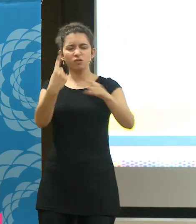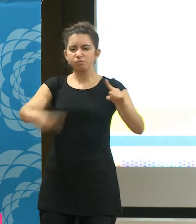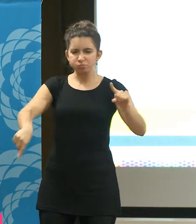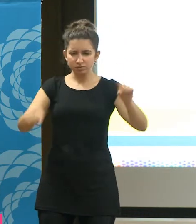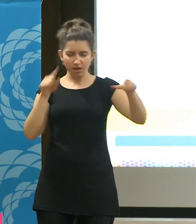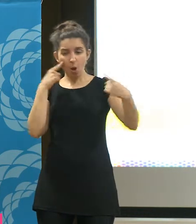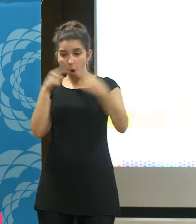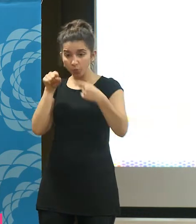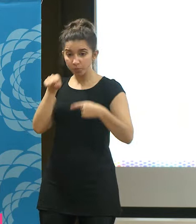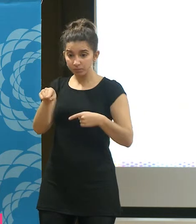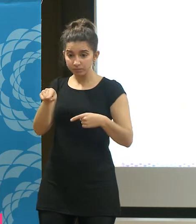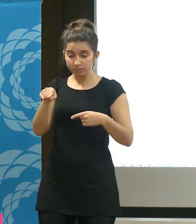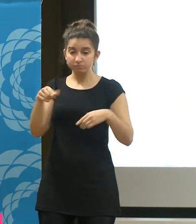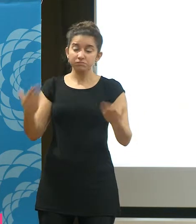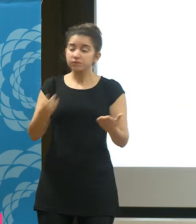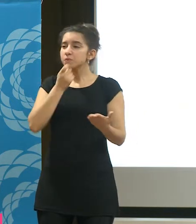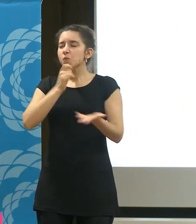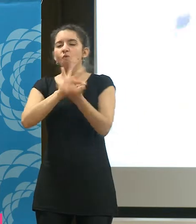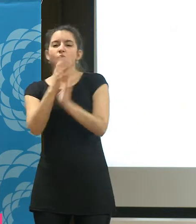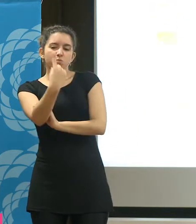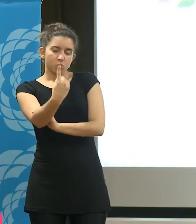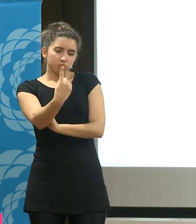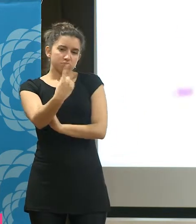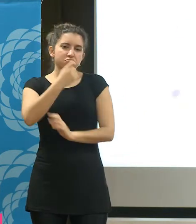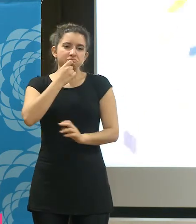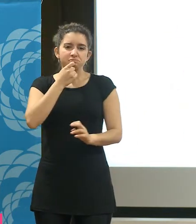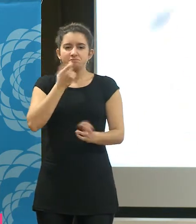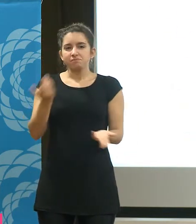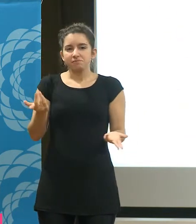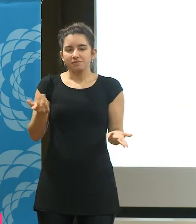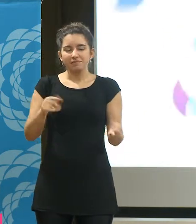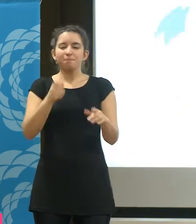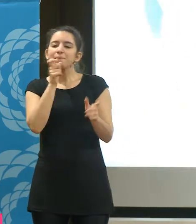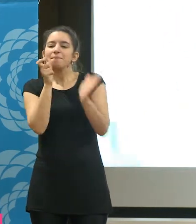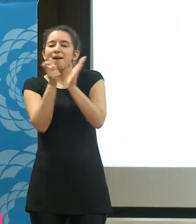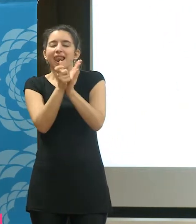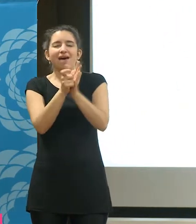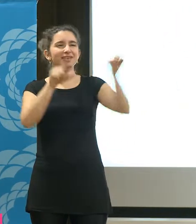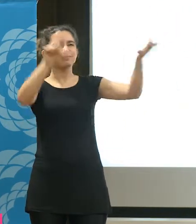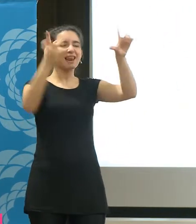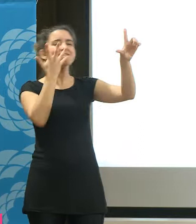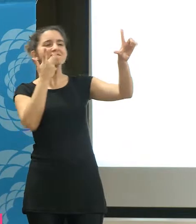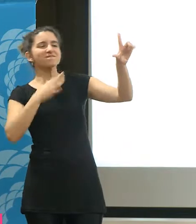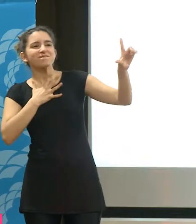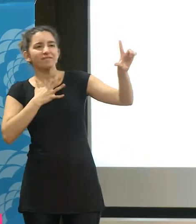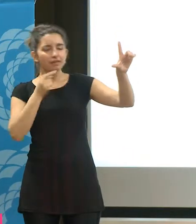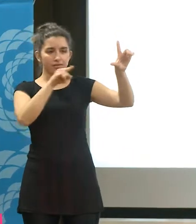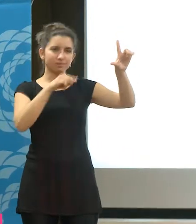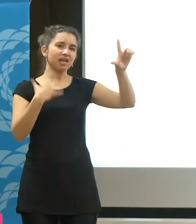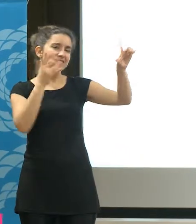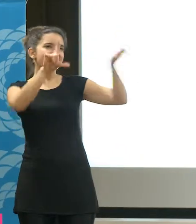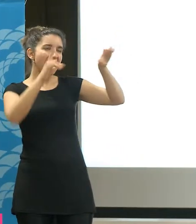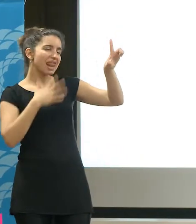Por un lado, una dimensión cotidiana, donde el querer refiere al afecto, a la adhesión a la televisión en términos de